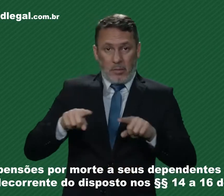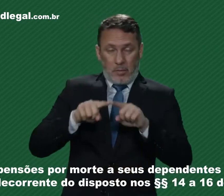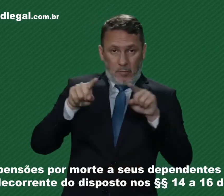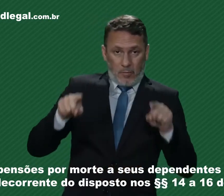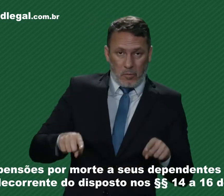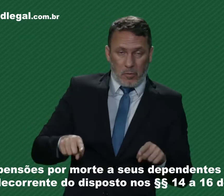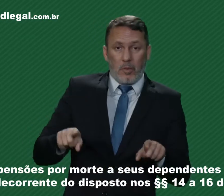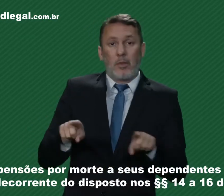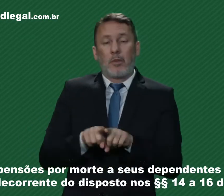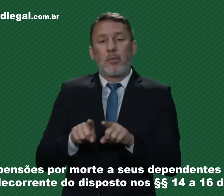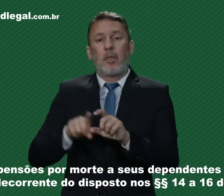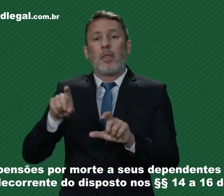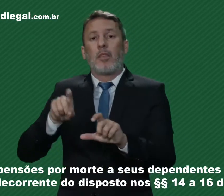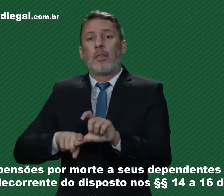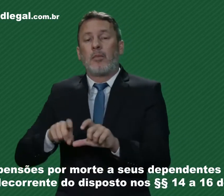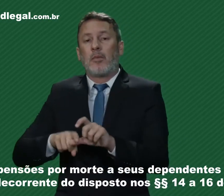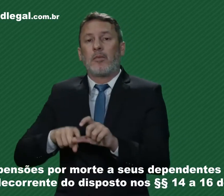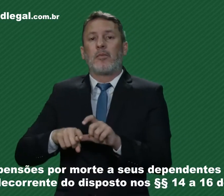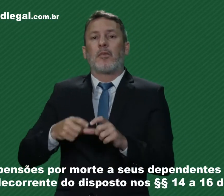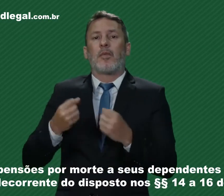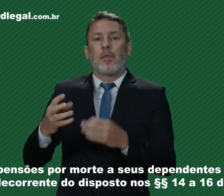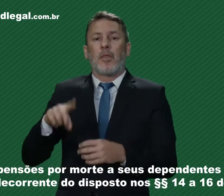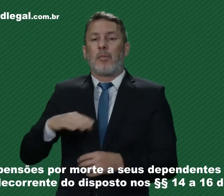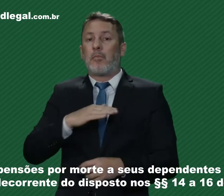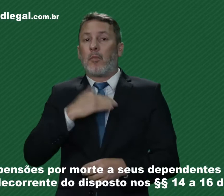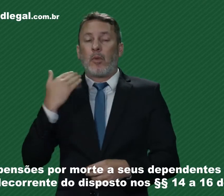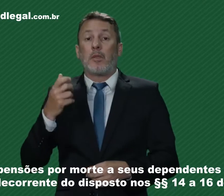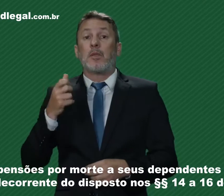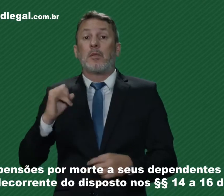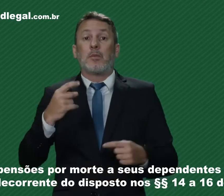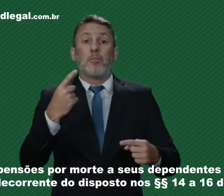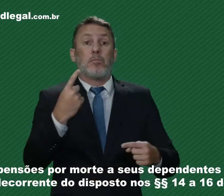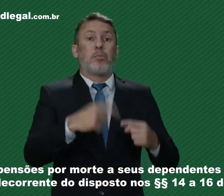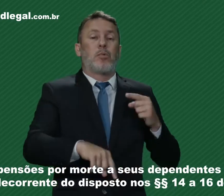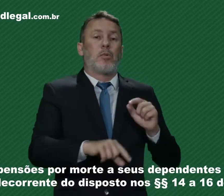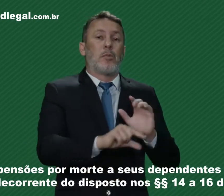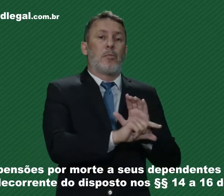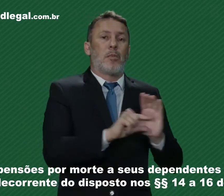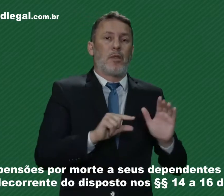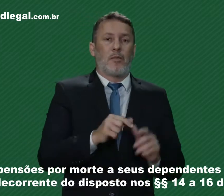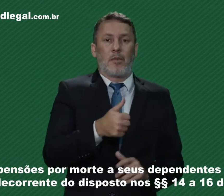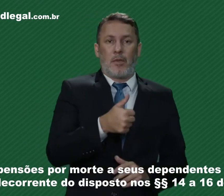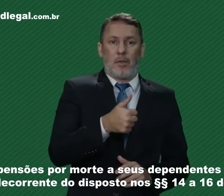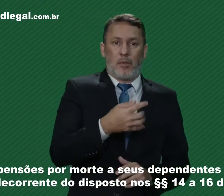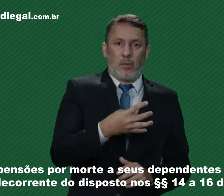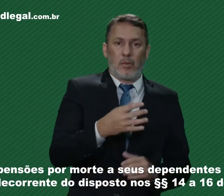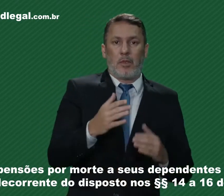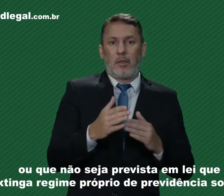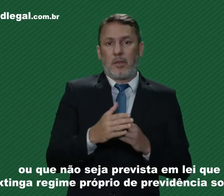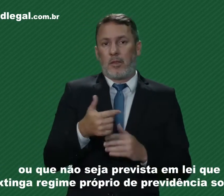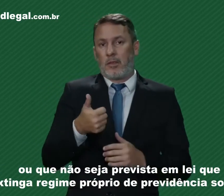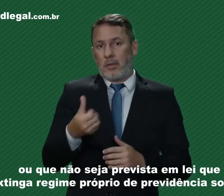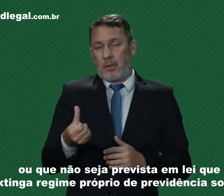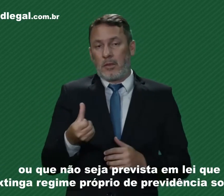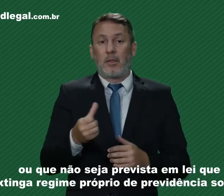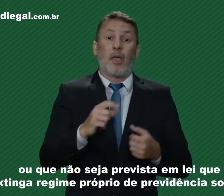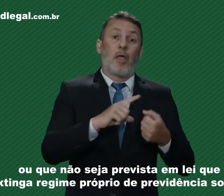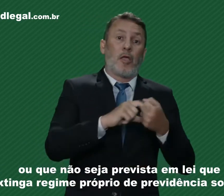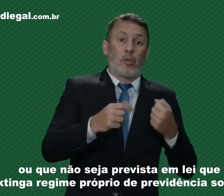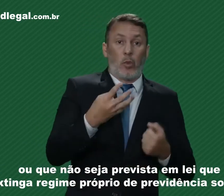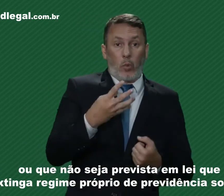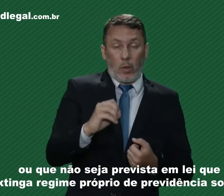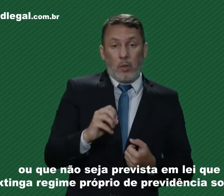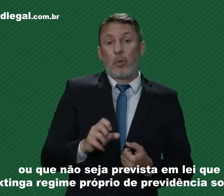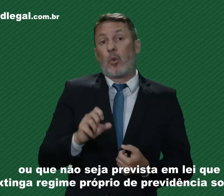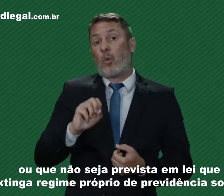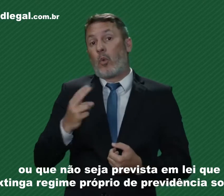seus dependentes que não seja decorrente do disposto nos parágrafos 14 a 16 do artigo 40 ou que não seja